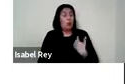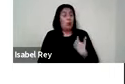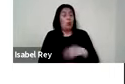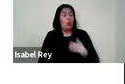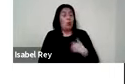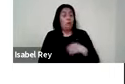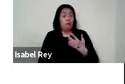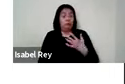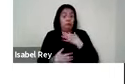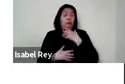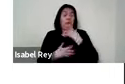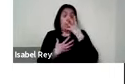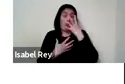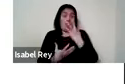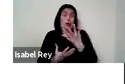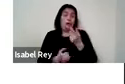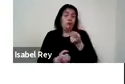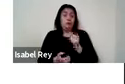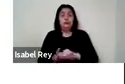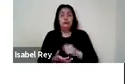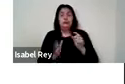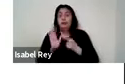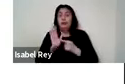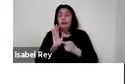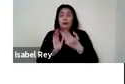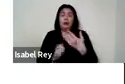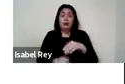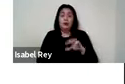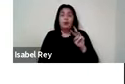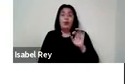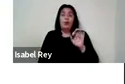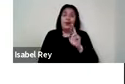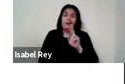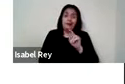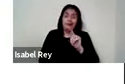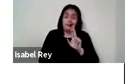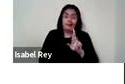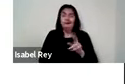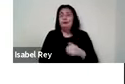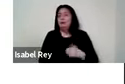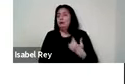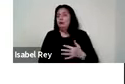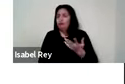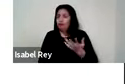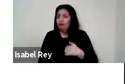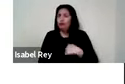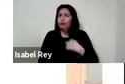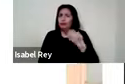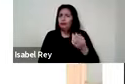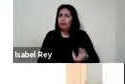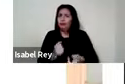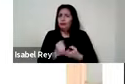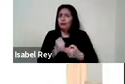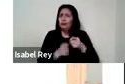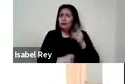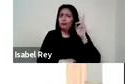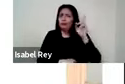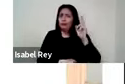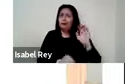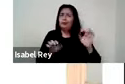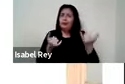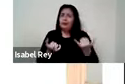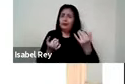Impresionante realmente, Walter, lo que nos has presentado, y estoy seguro de que los maestros que nos